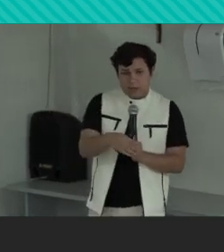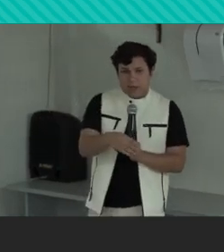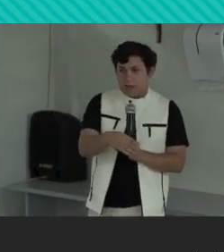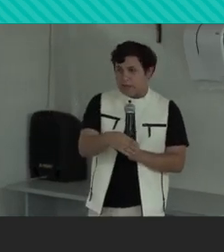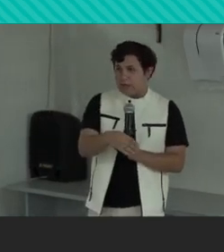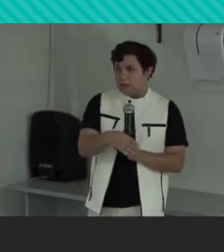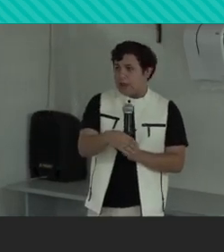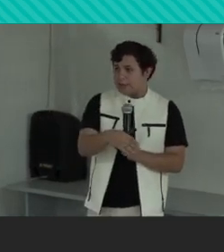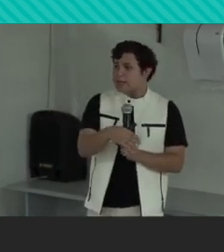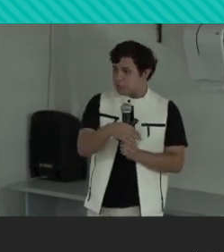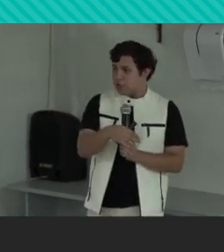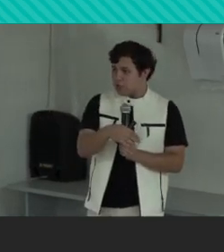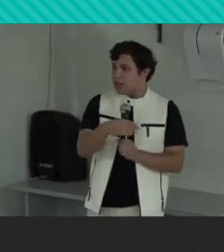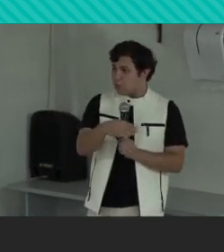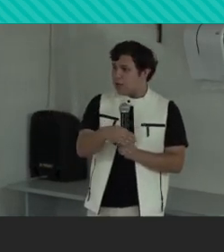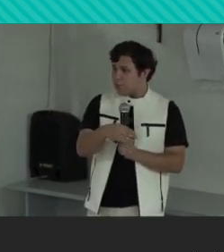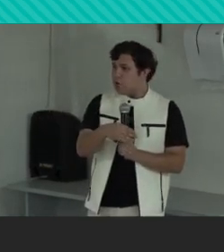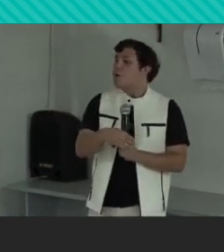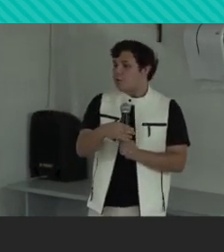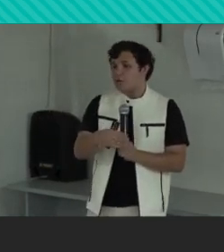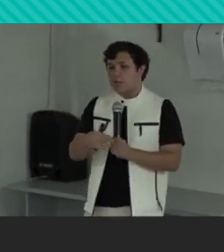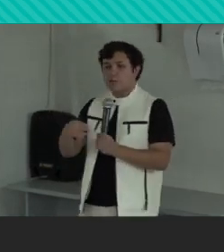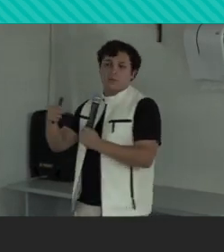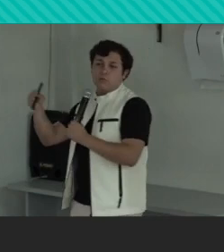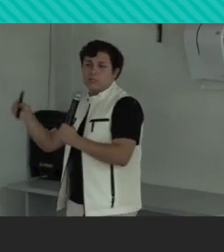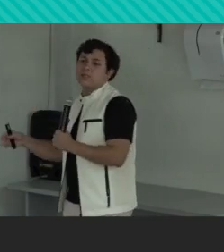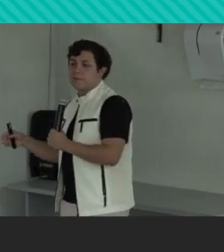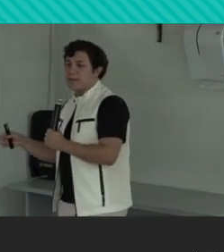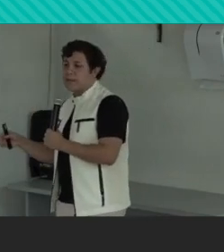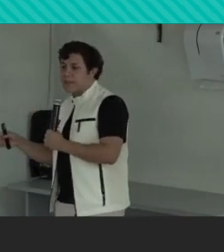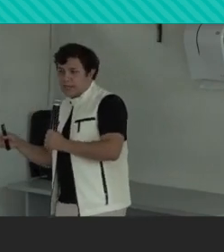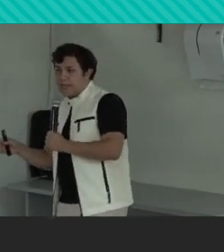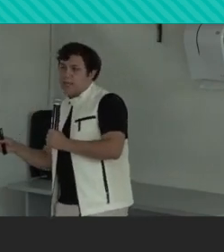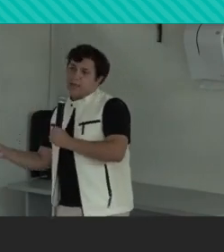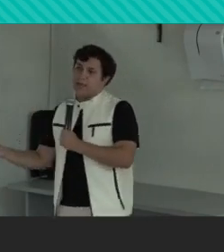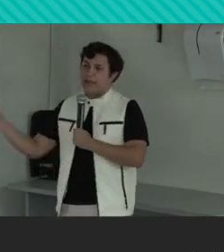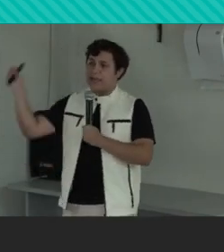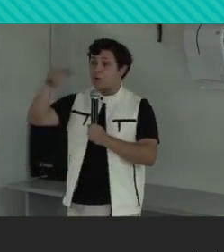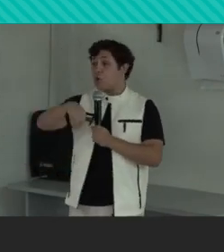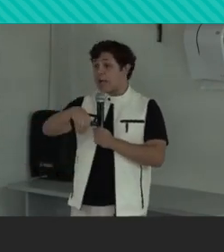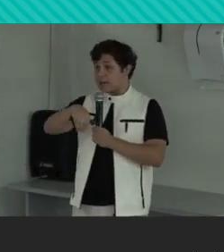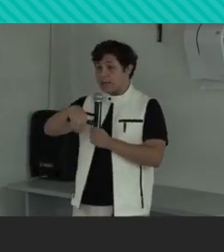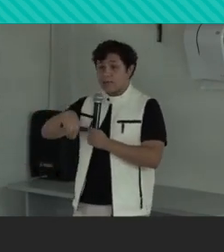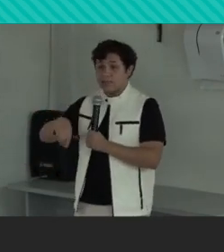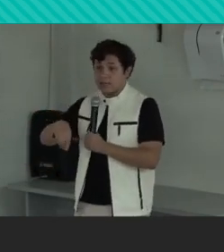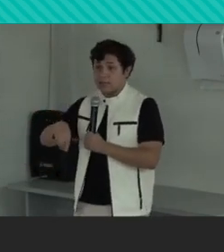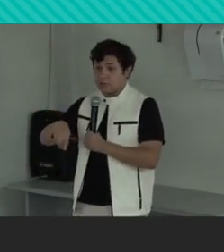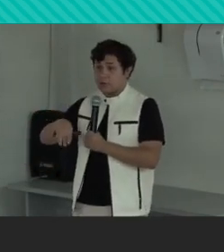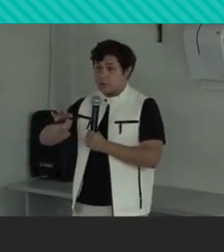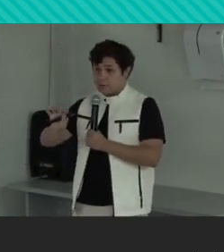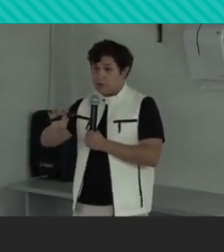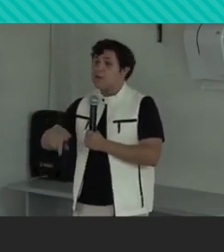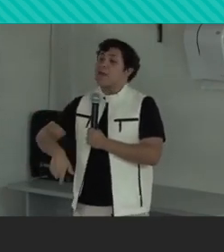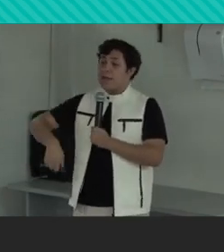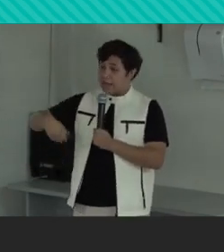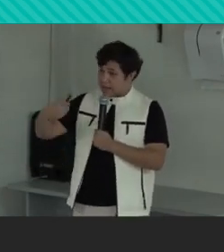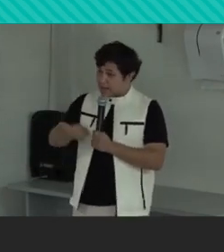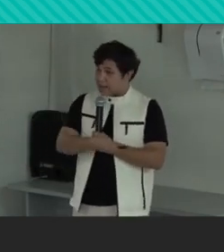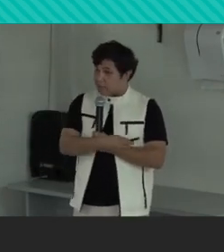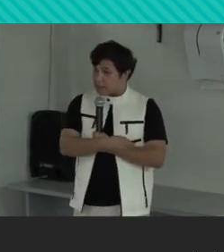una alteración en el cuerpo, por lo tanto buscas la manera de curar esa alteración, ¿no? En esta